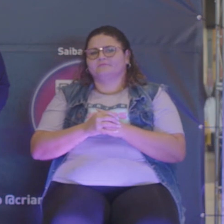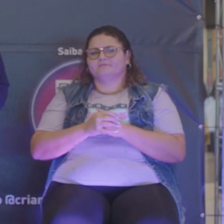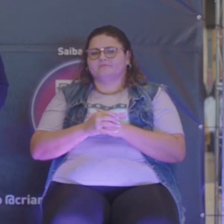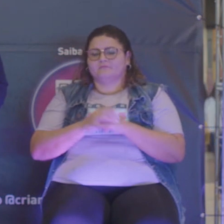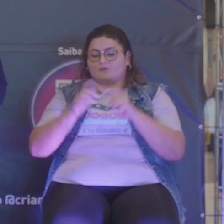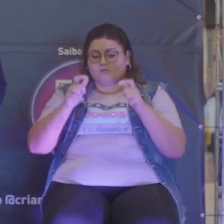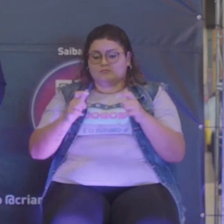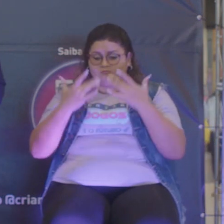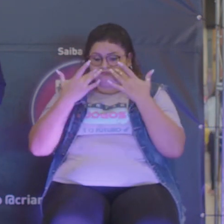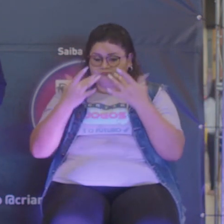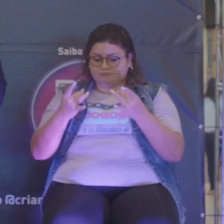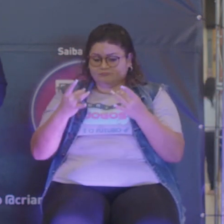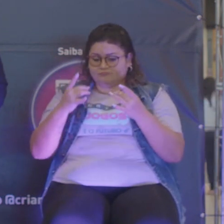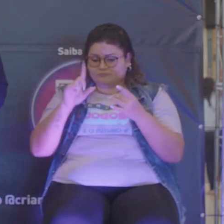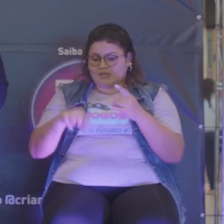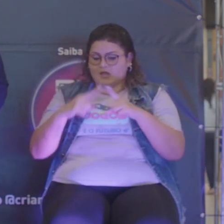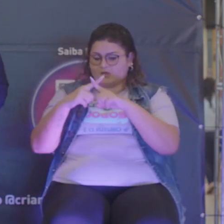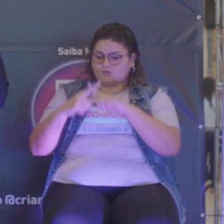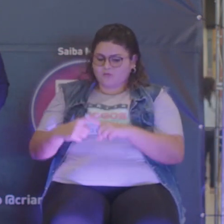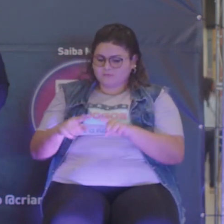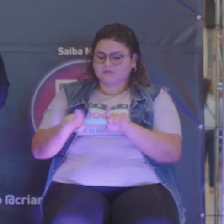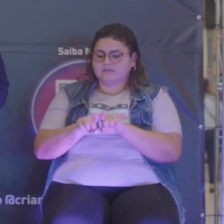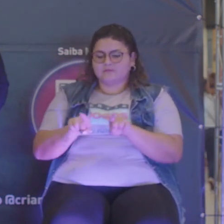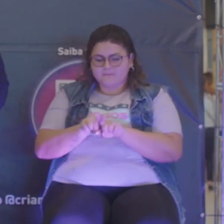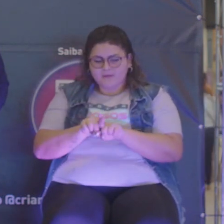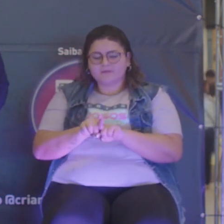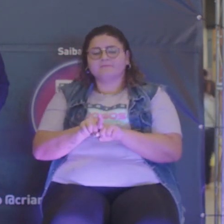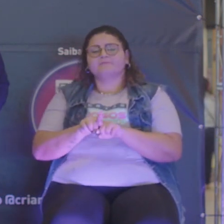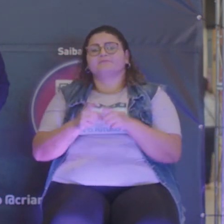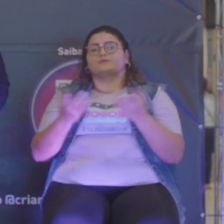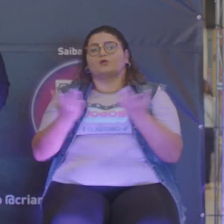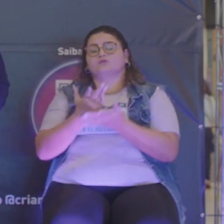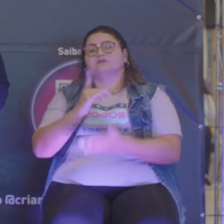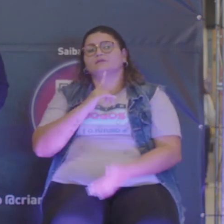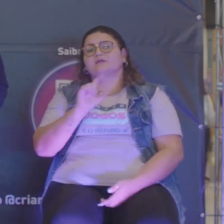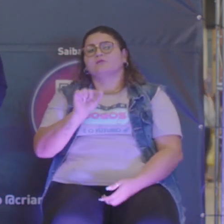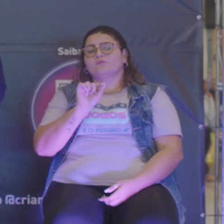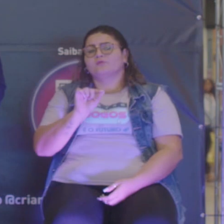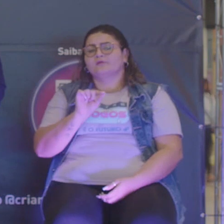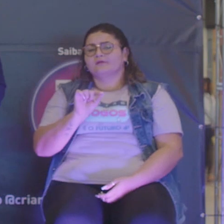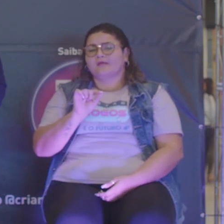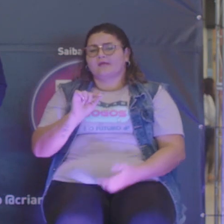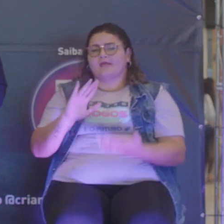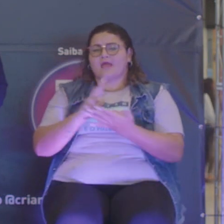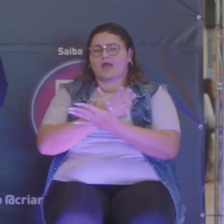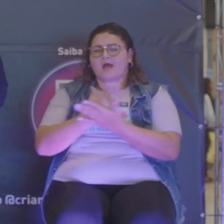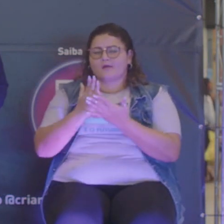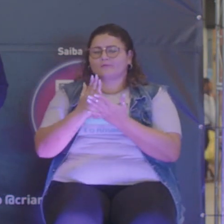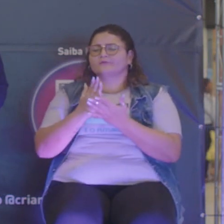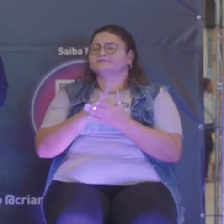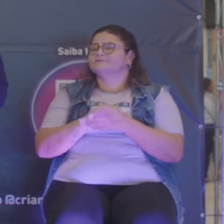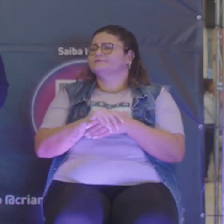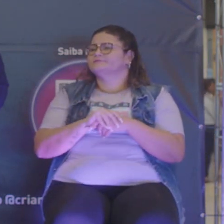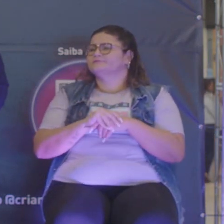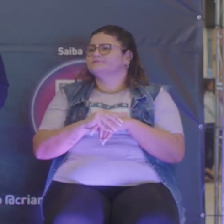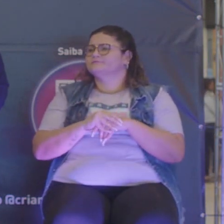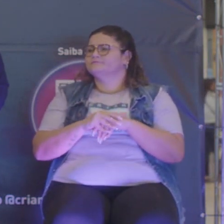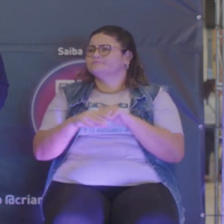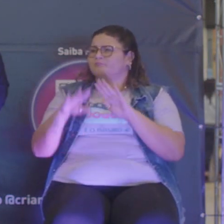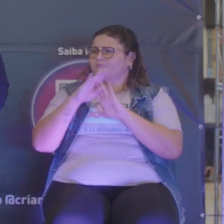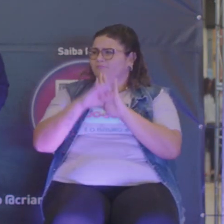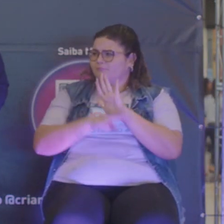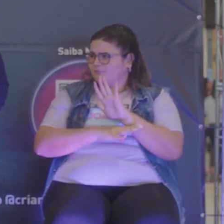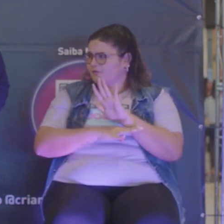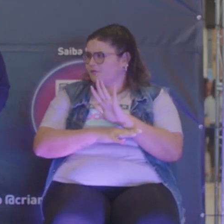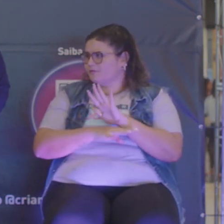em si, para competir naquela competição. Hoje a gente está falando também de alguns programas que a gente chama de academy, né? Então